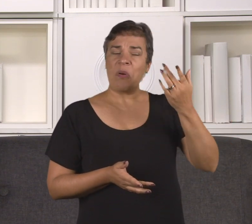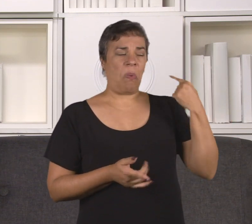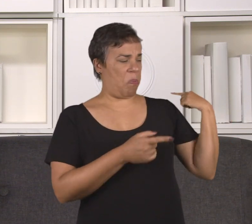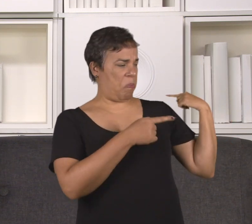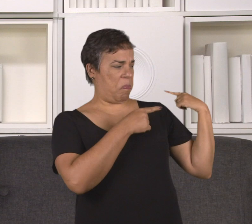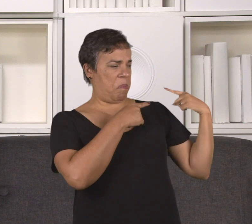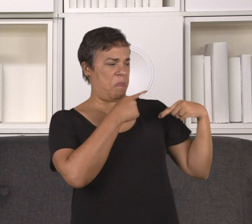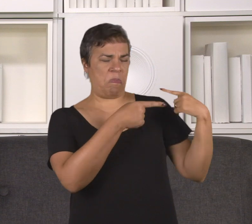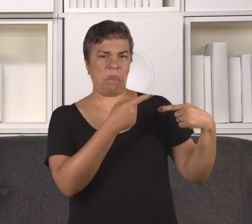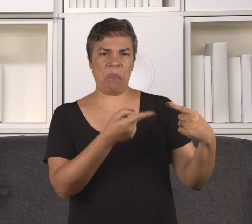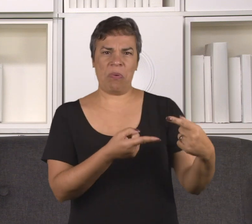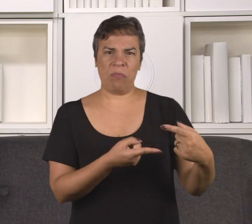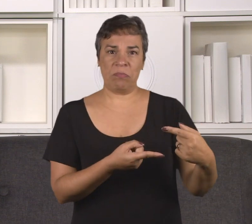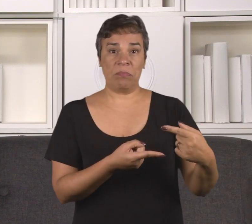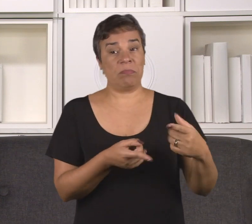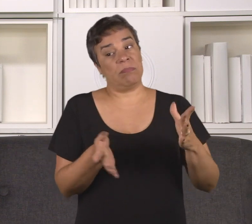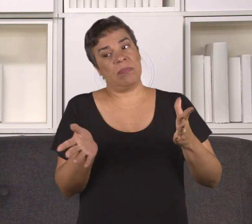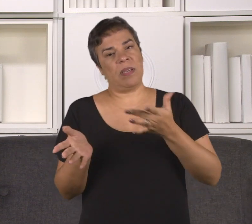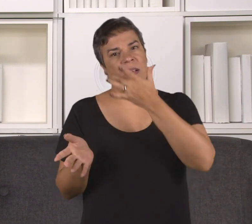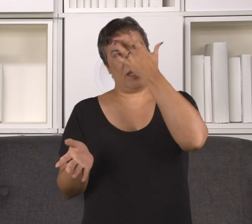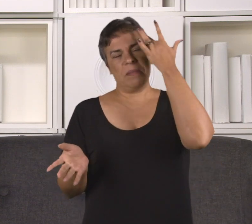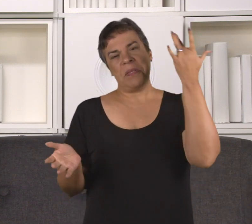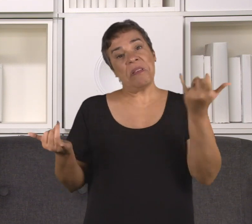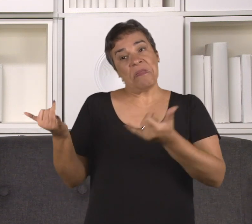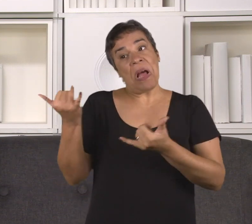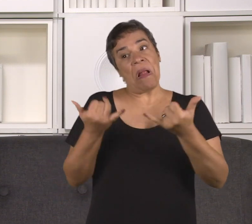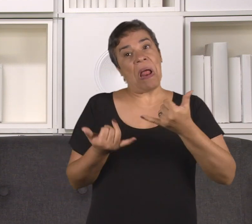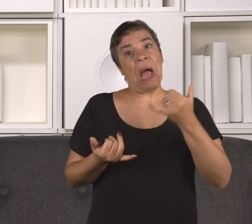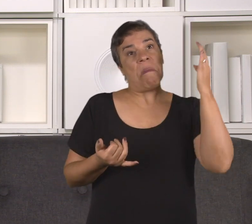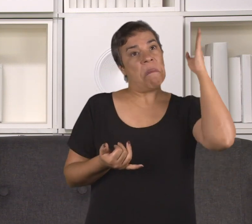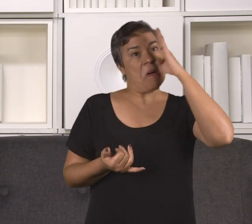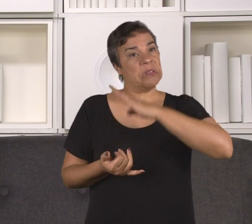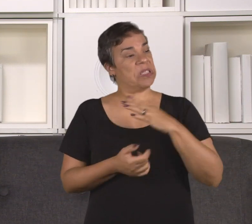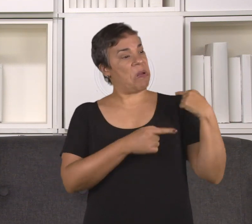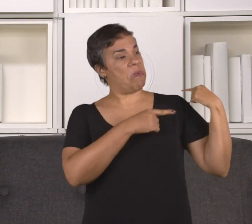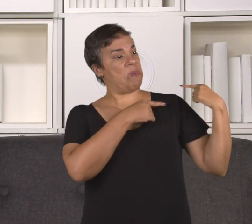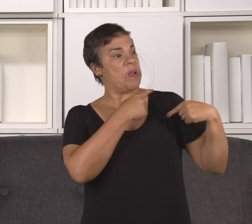hereditária? Isso é que o pessoal fala de maldição hereditária,